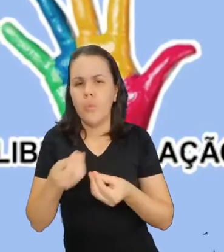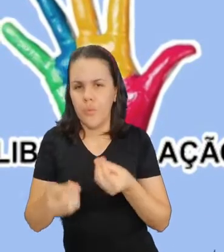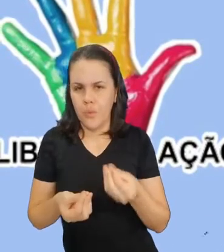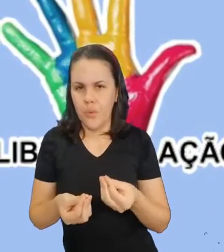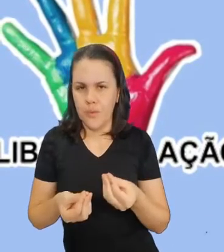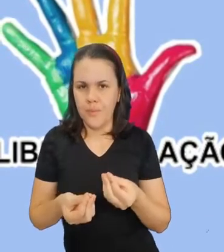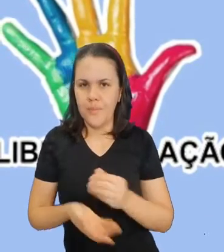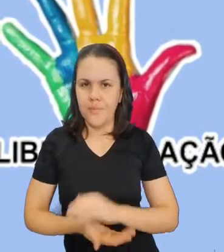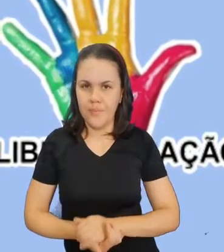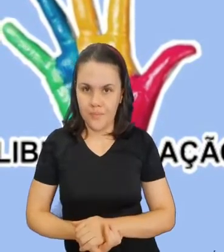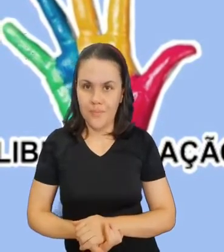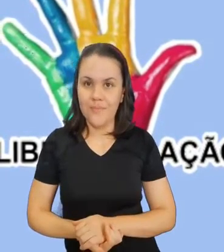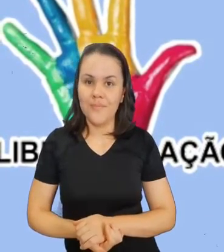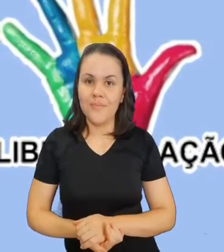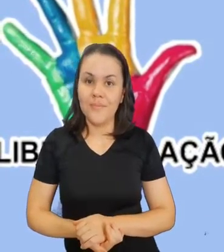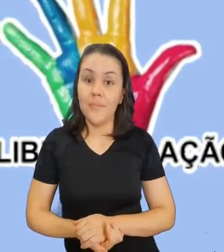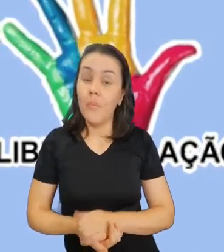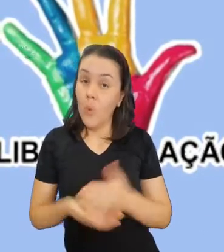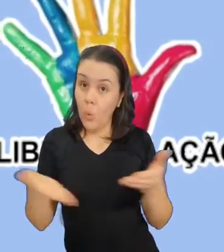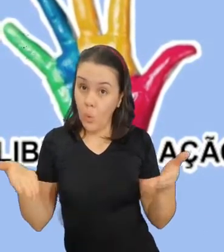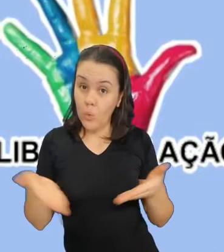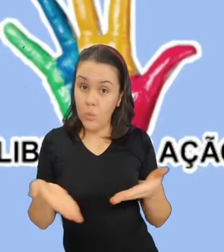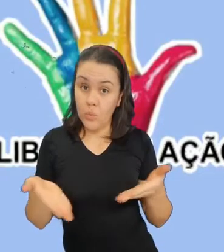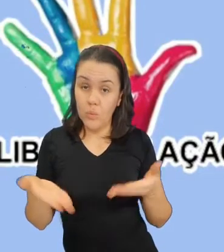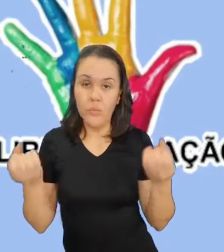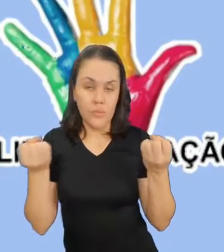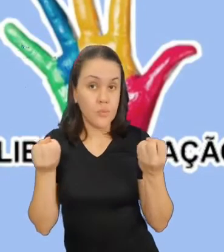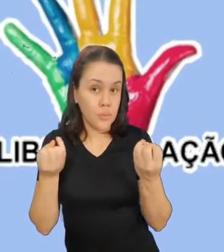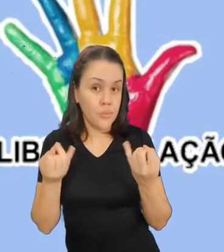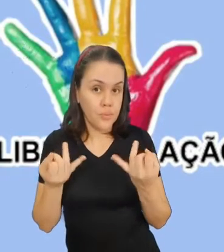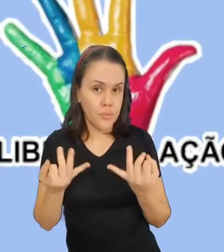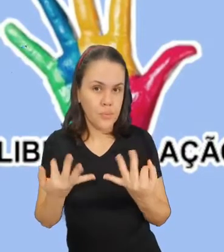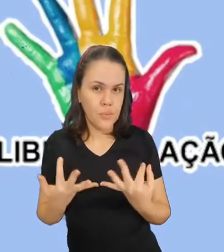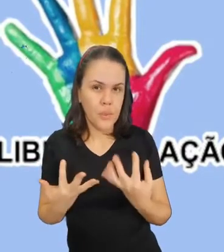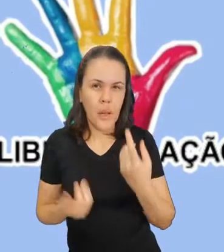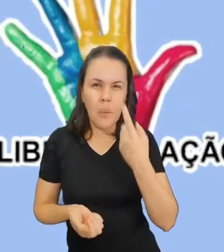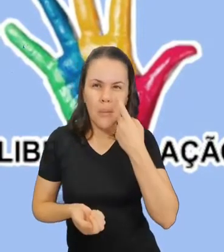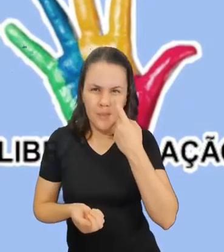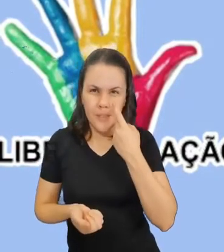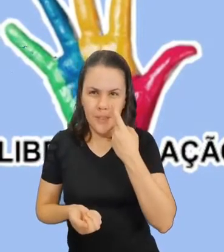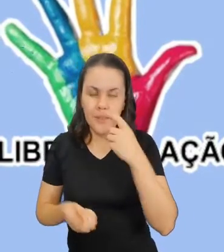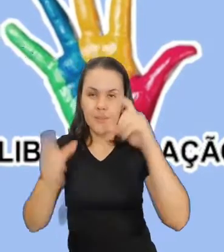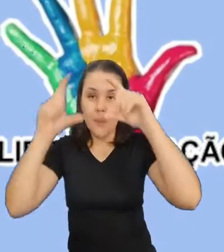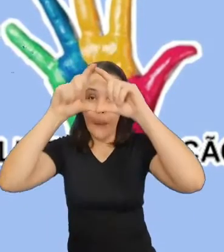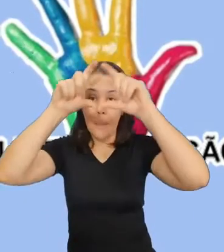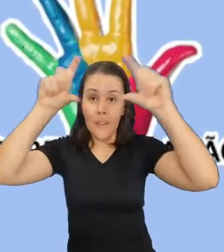desde o passado até os dias de hoje, como isso se deu.